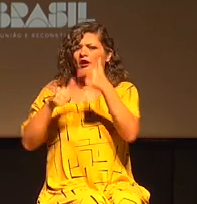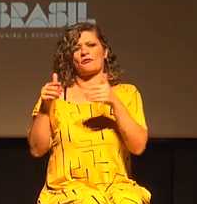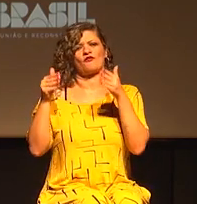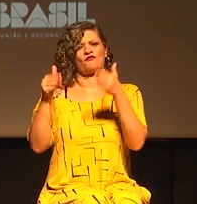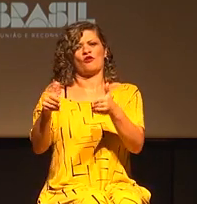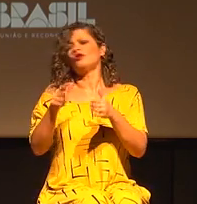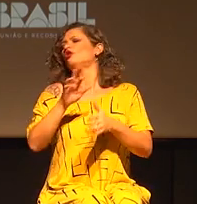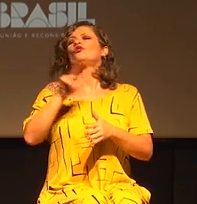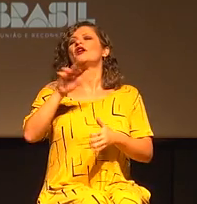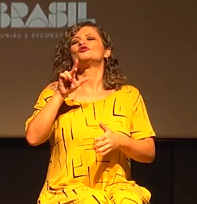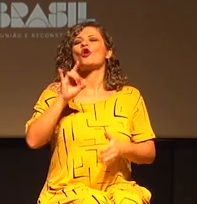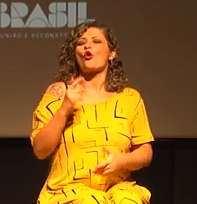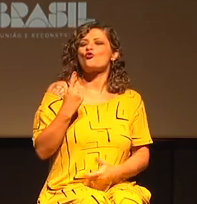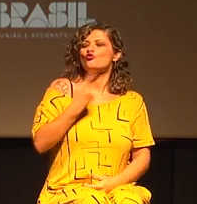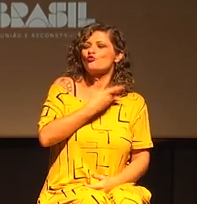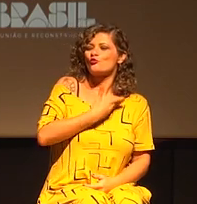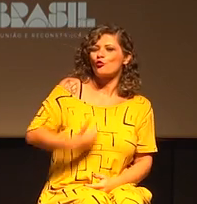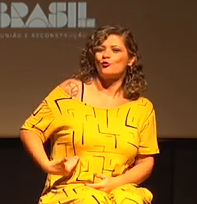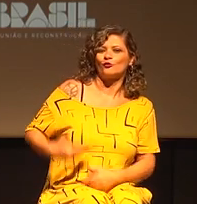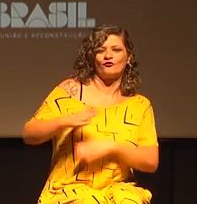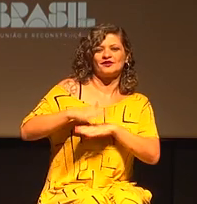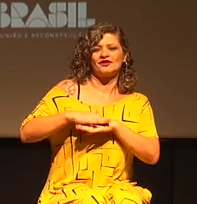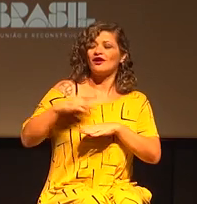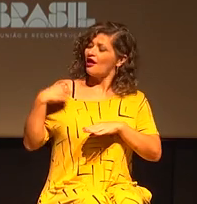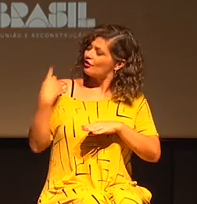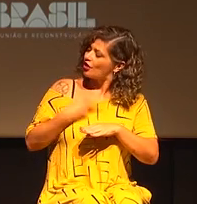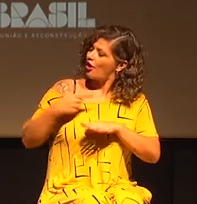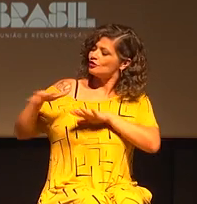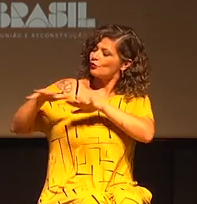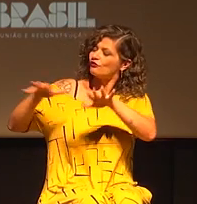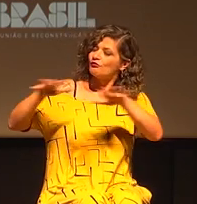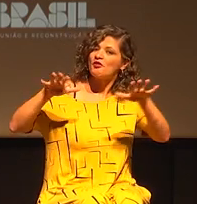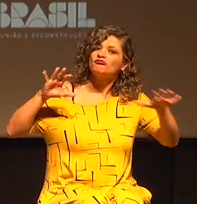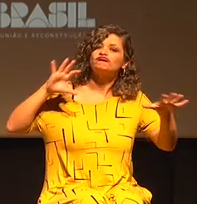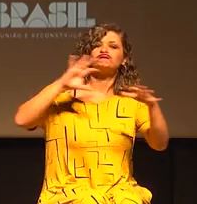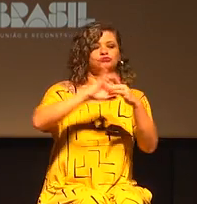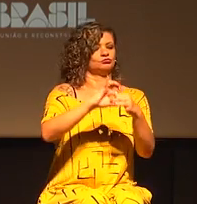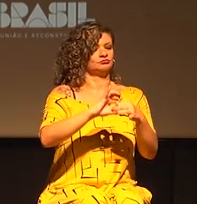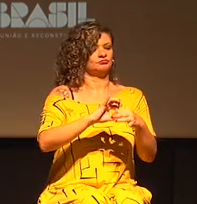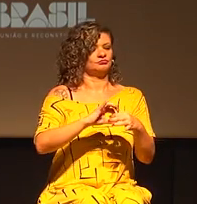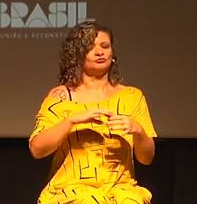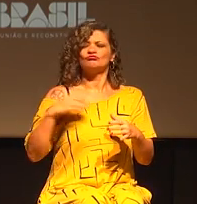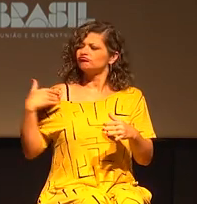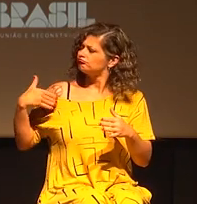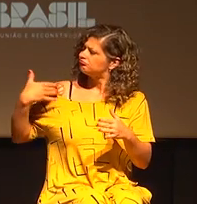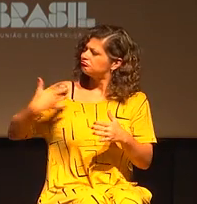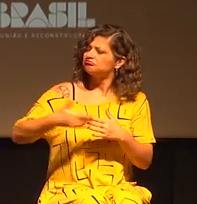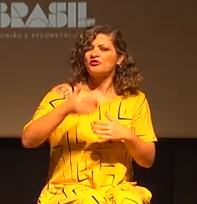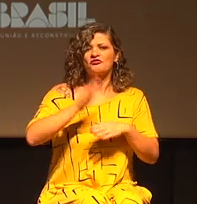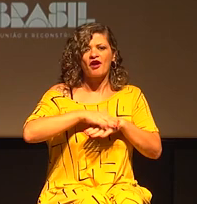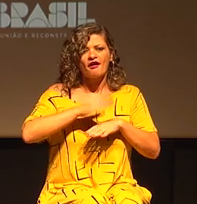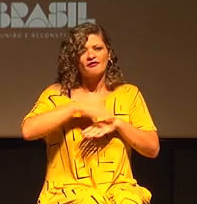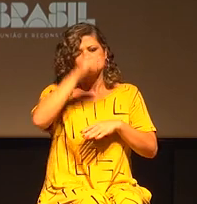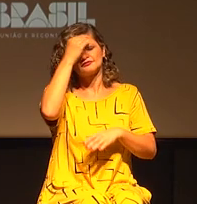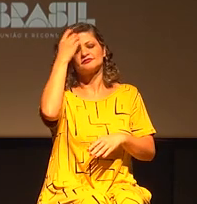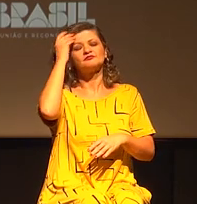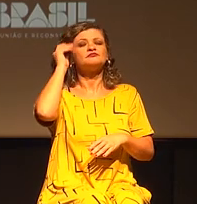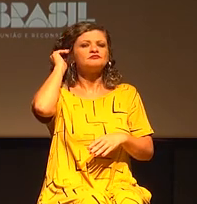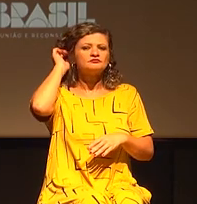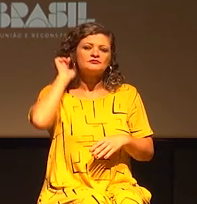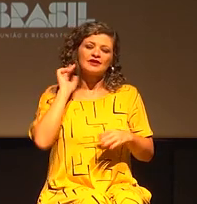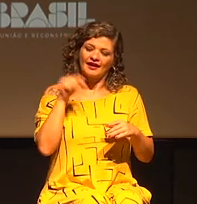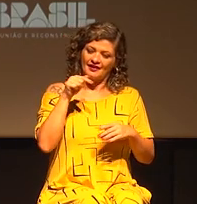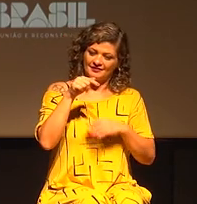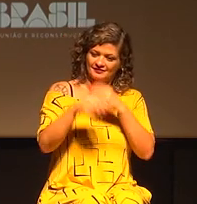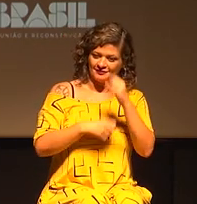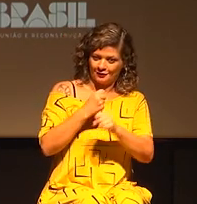vai ser só o público fazendo é o público e nossa dos movimentos assim a gente já tem feito E aí ele conseguiu e